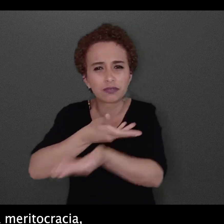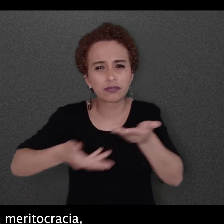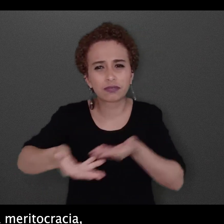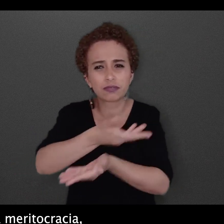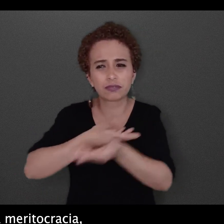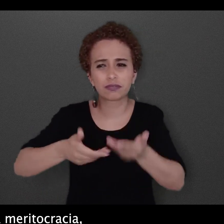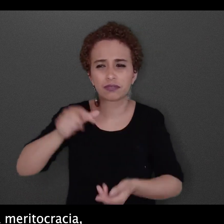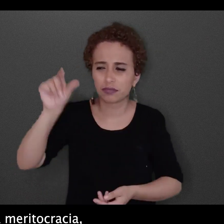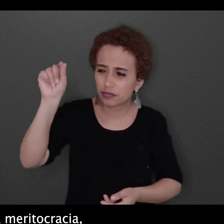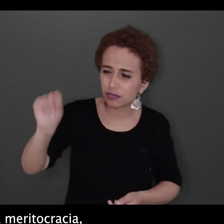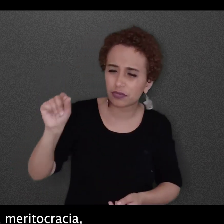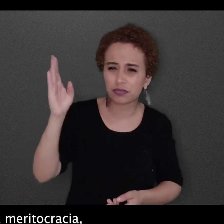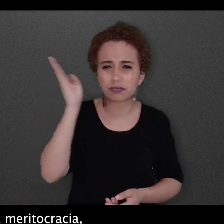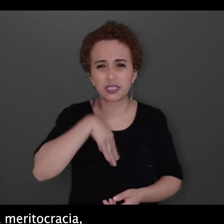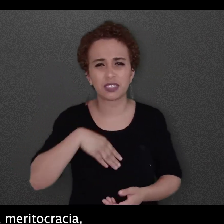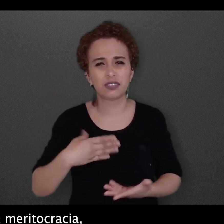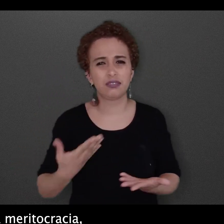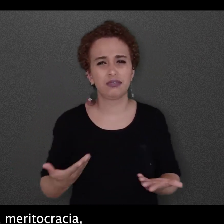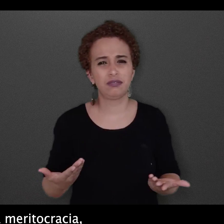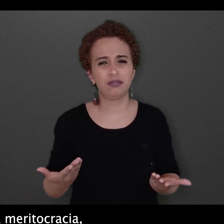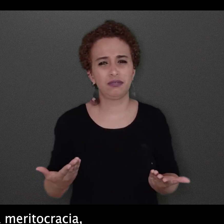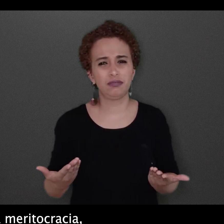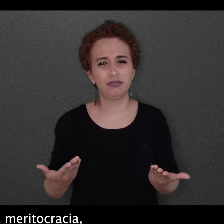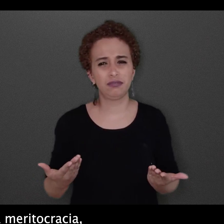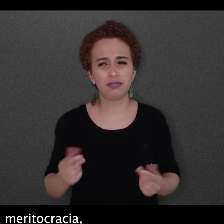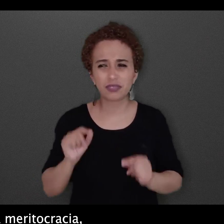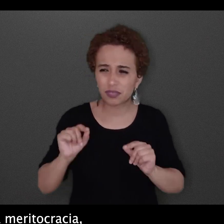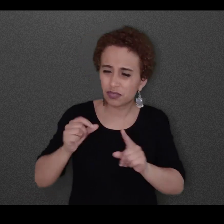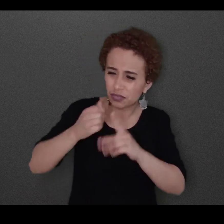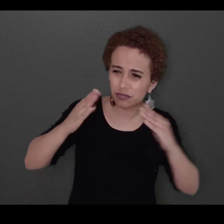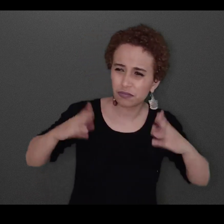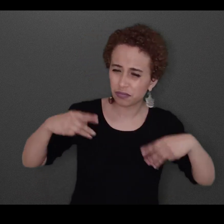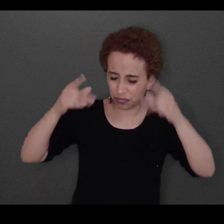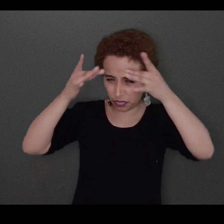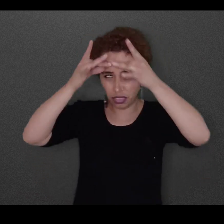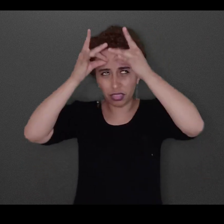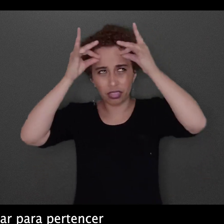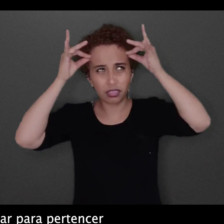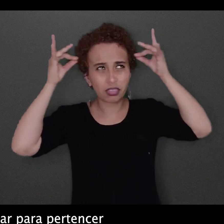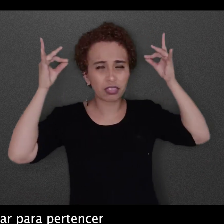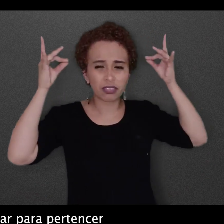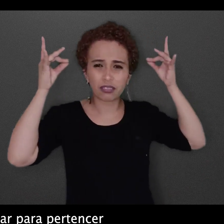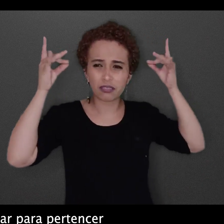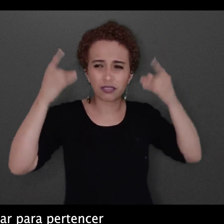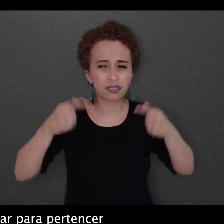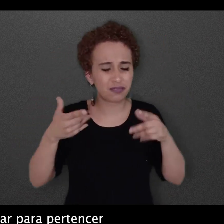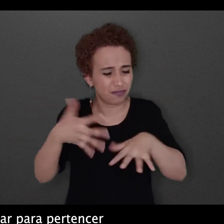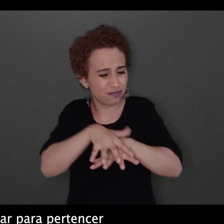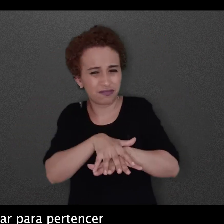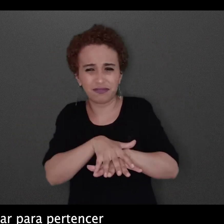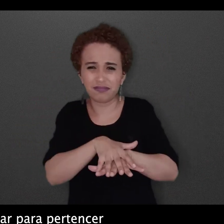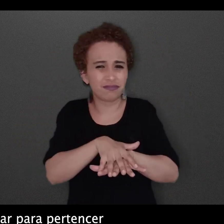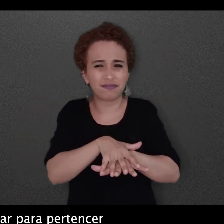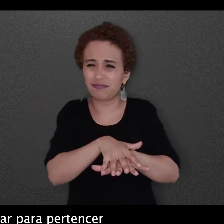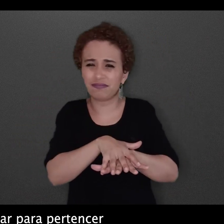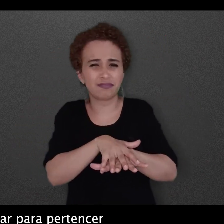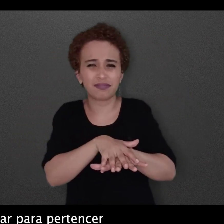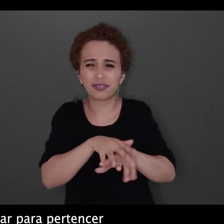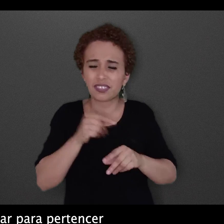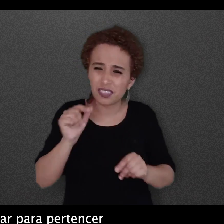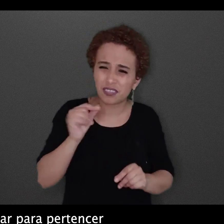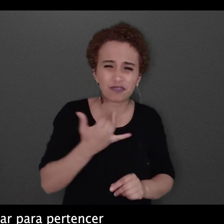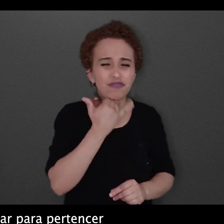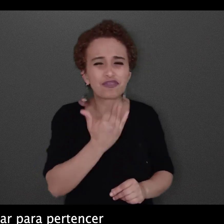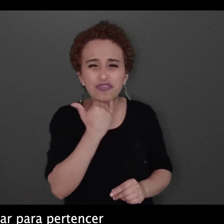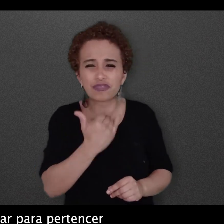Não nos interessa a meritocracia nem integração. Não nos interessa mudar para